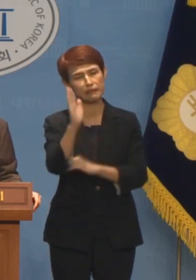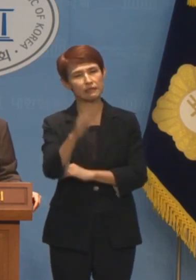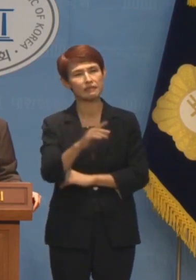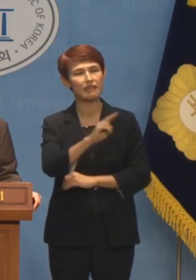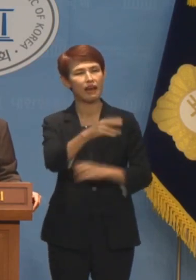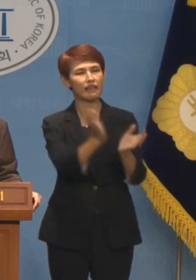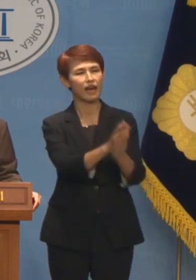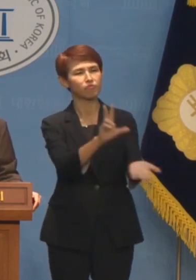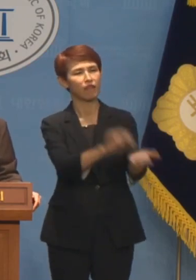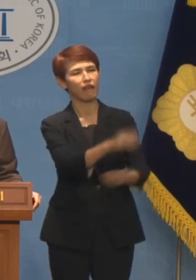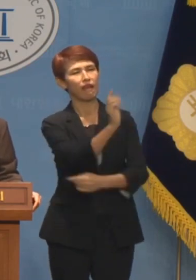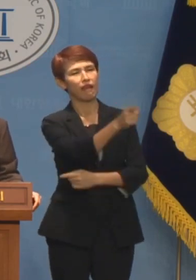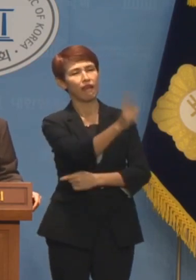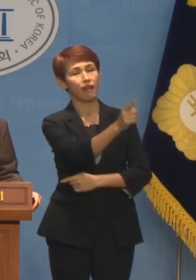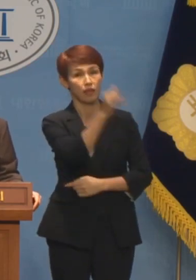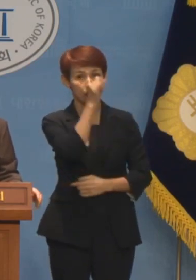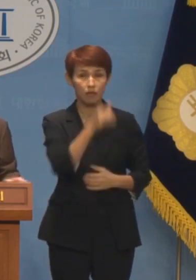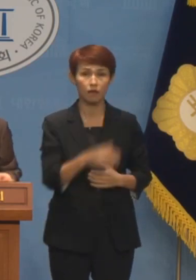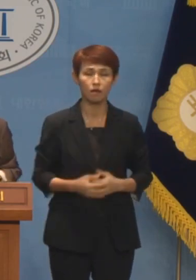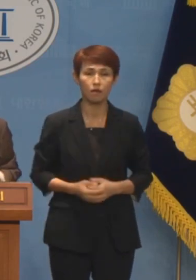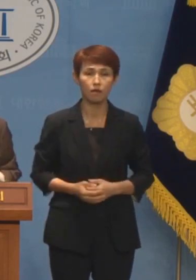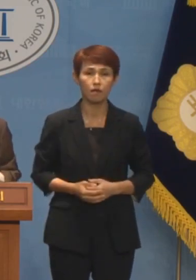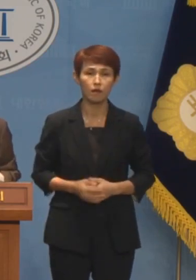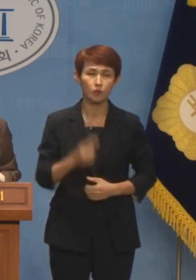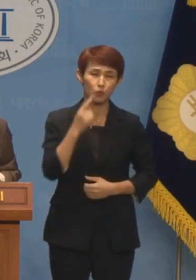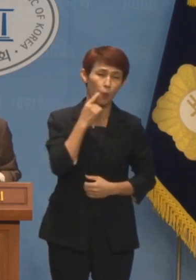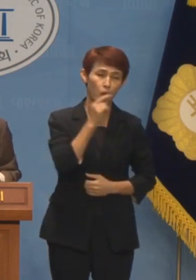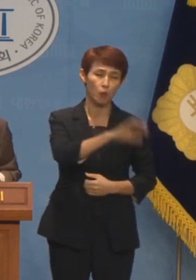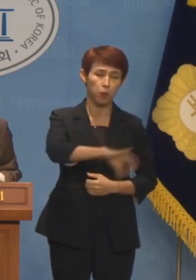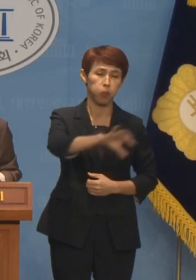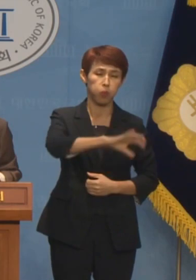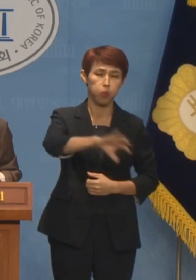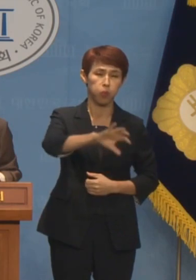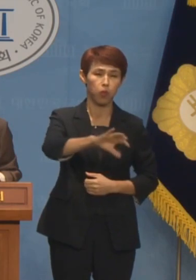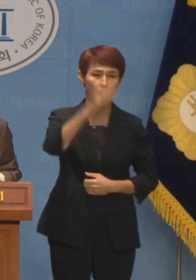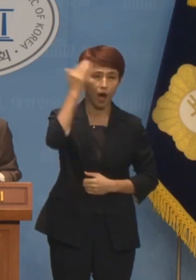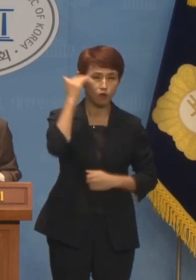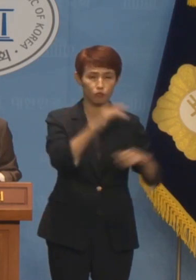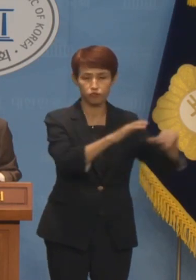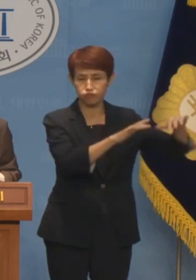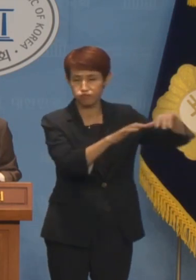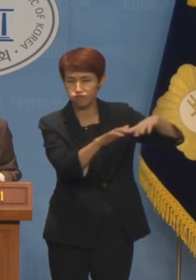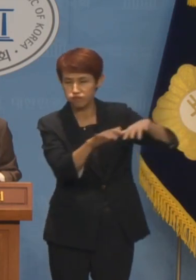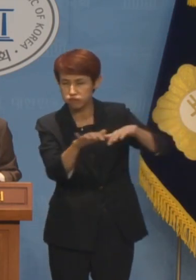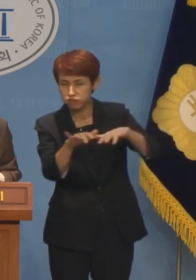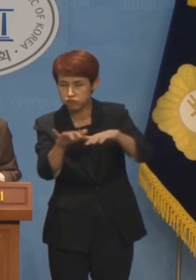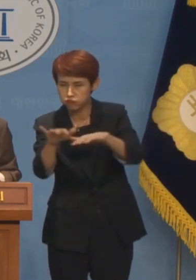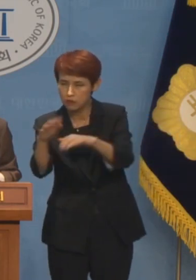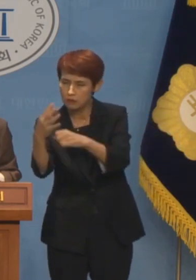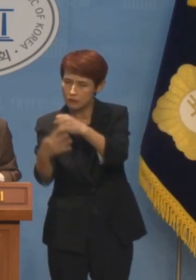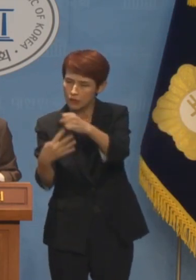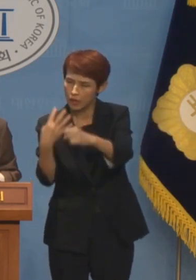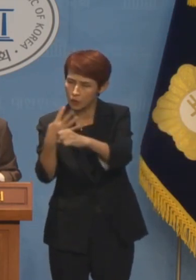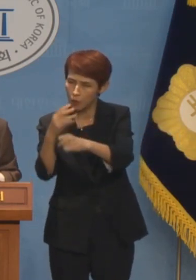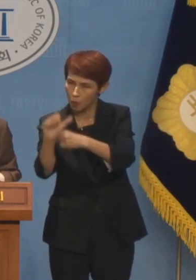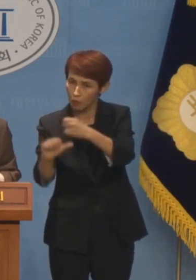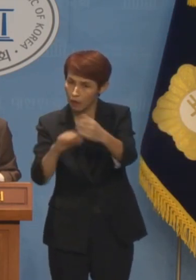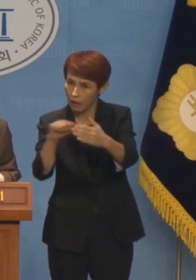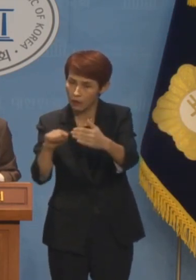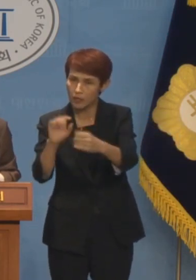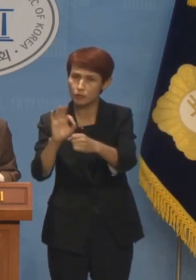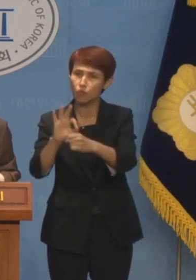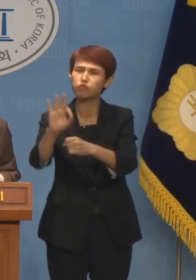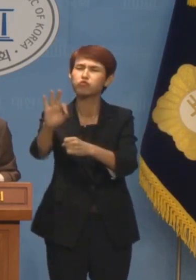공격으로 가득합니다. 방류된 오염수가 우리 바다에 도착하는 것은 빨라도 4년에서 5년, 10년